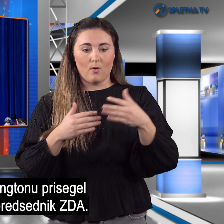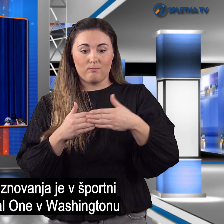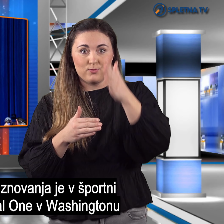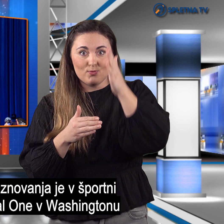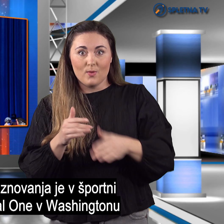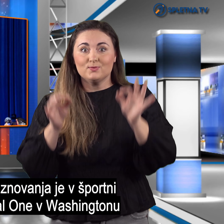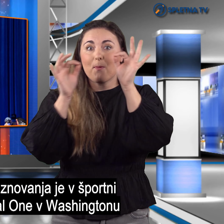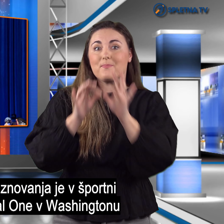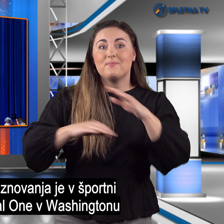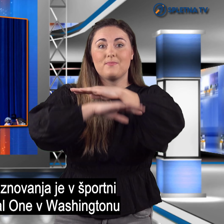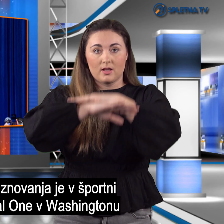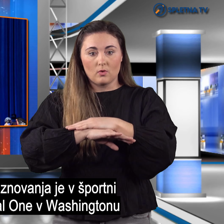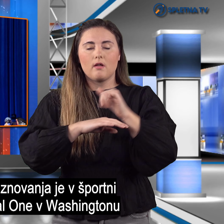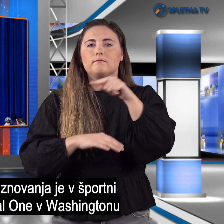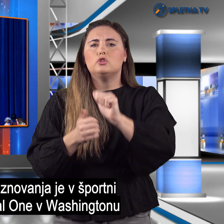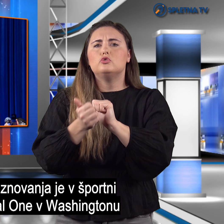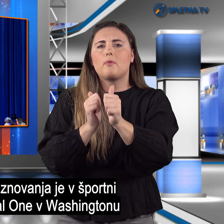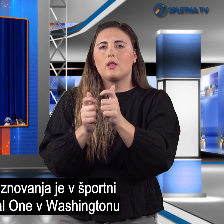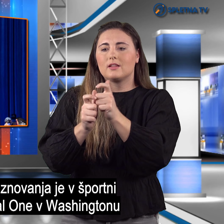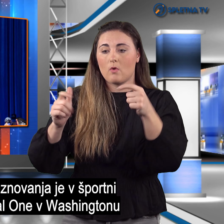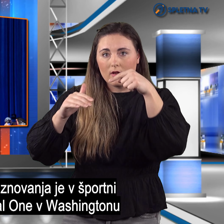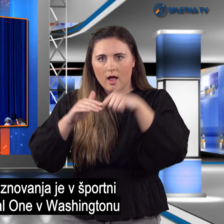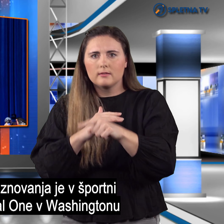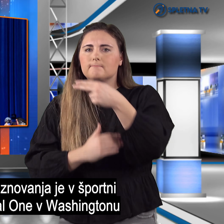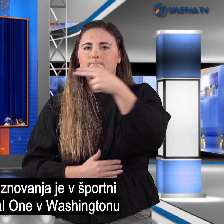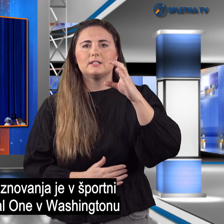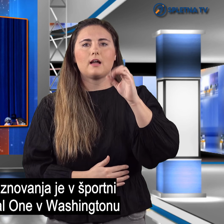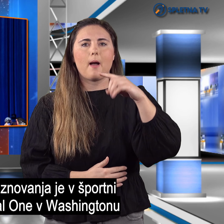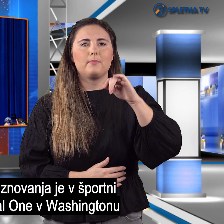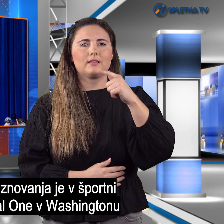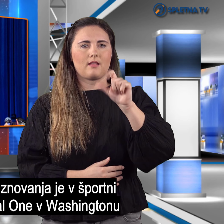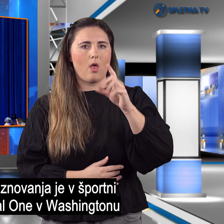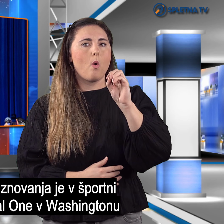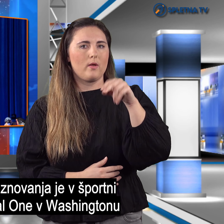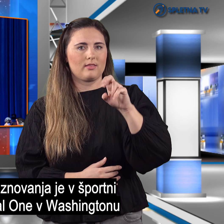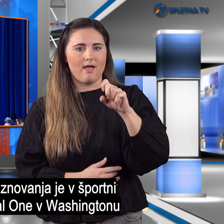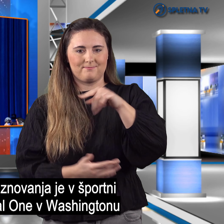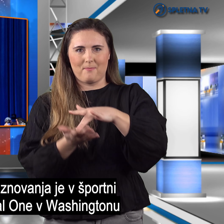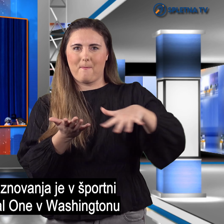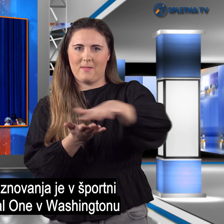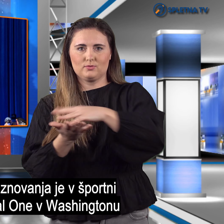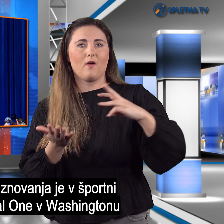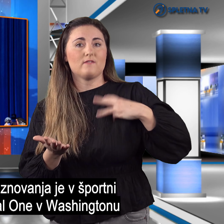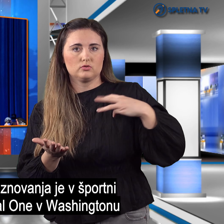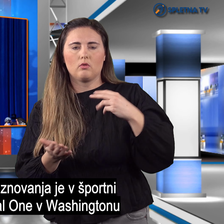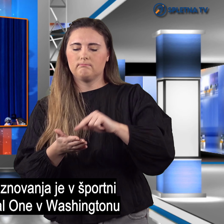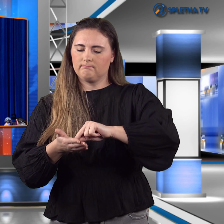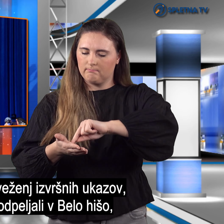Ob koncu praznovanja je v športni dvorani Capital One v Washingtonu podpisal prvi sveženj izvršnih